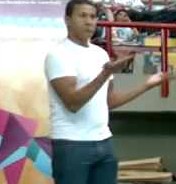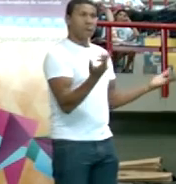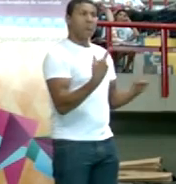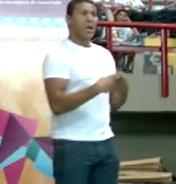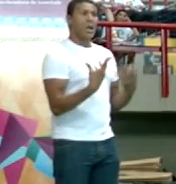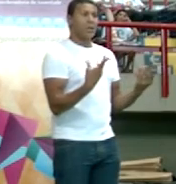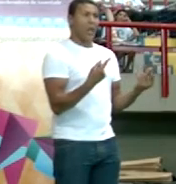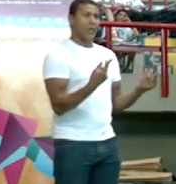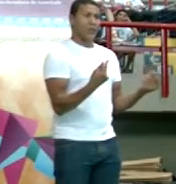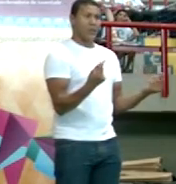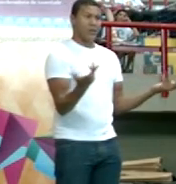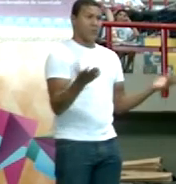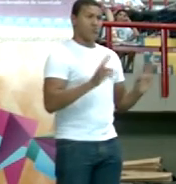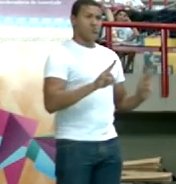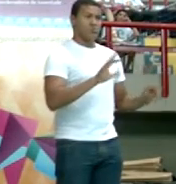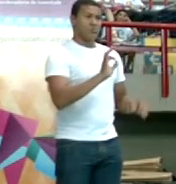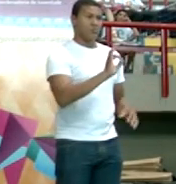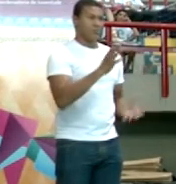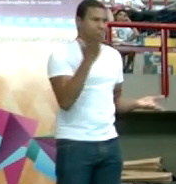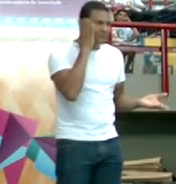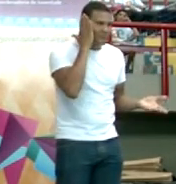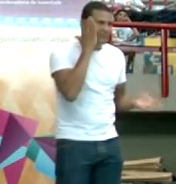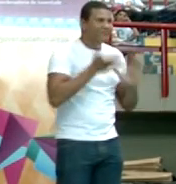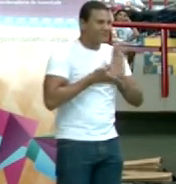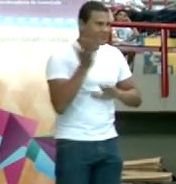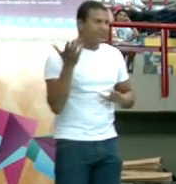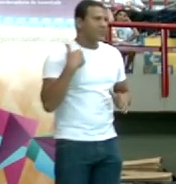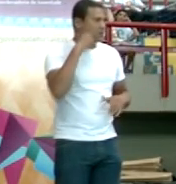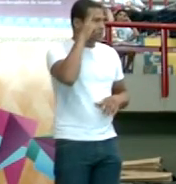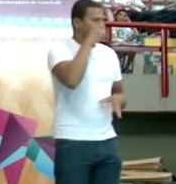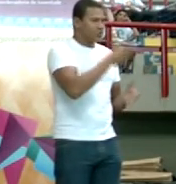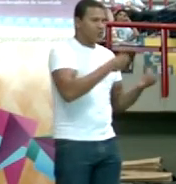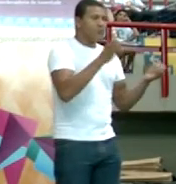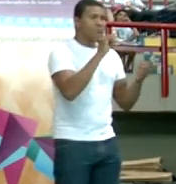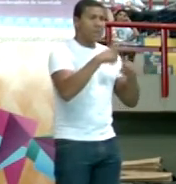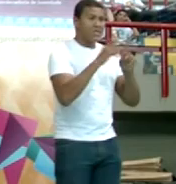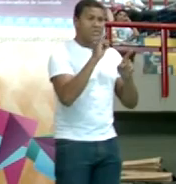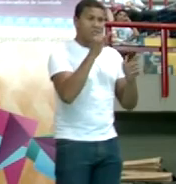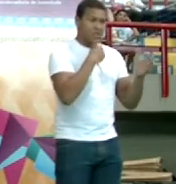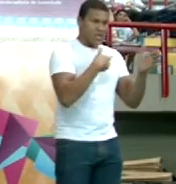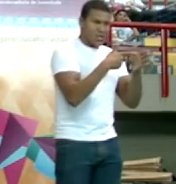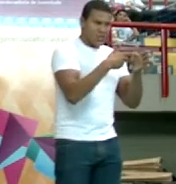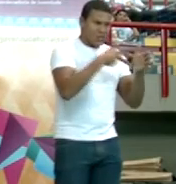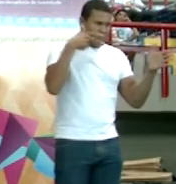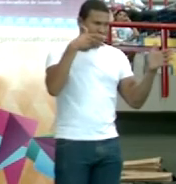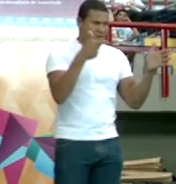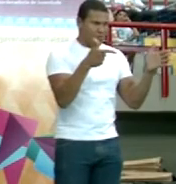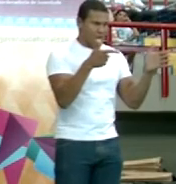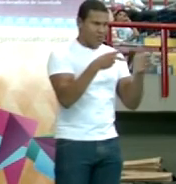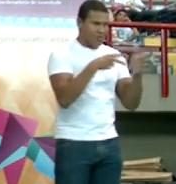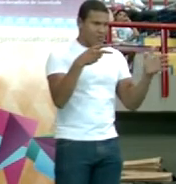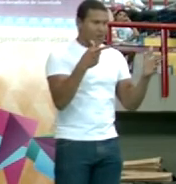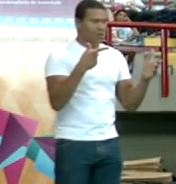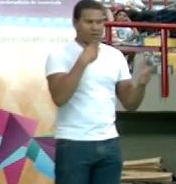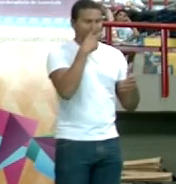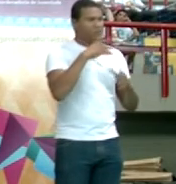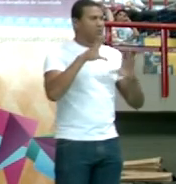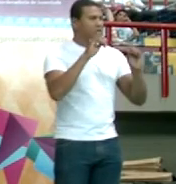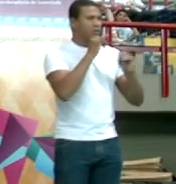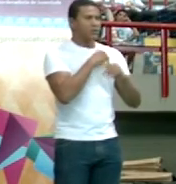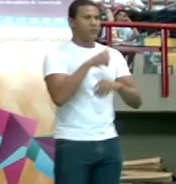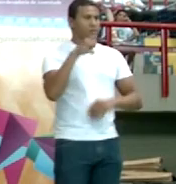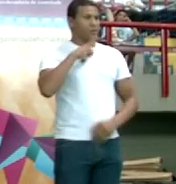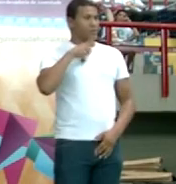o aparelho elétrico não tem esse plug, não gasta energia. Não gasta energia. Professor, eu